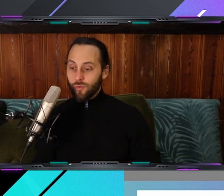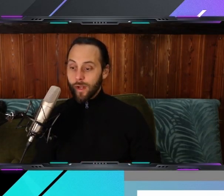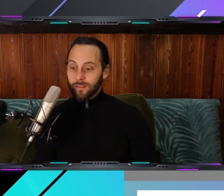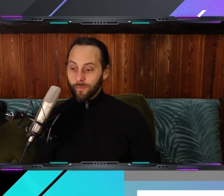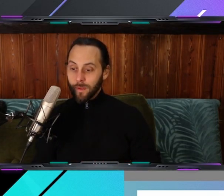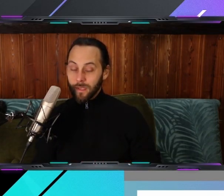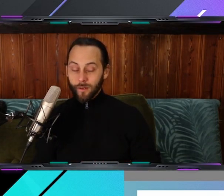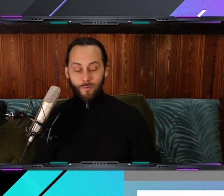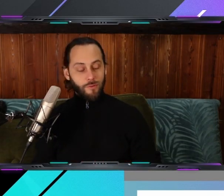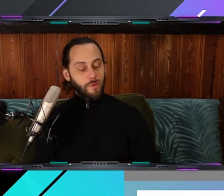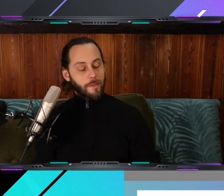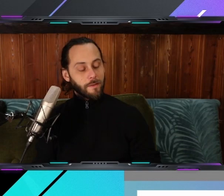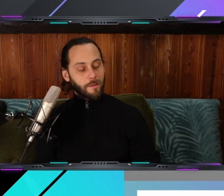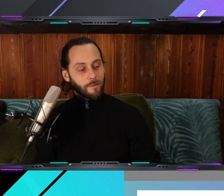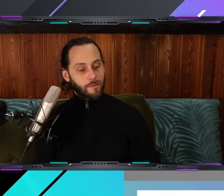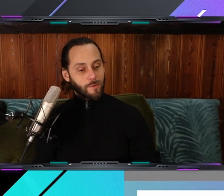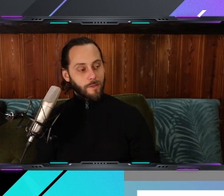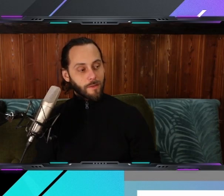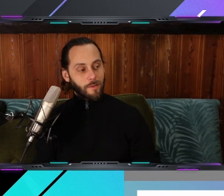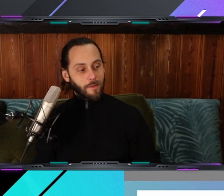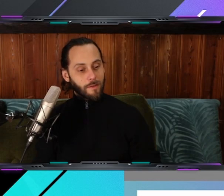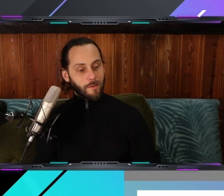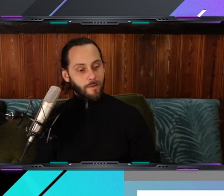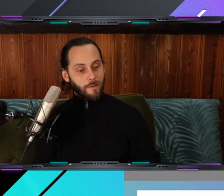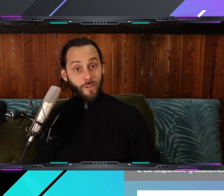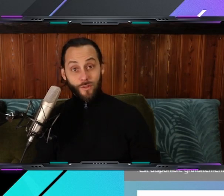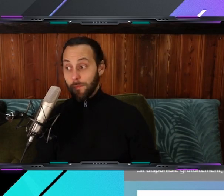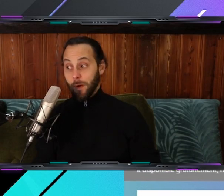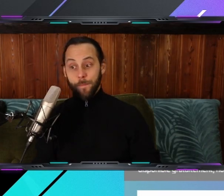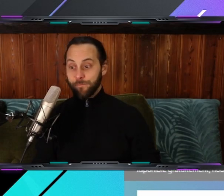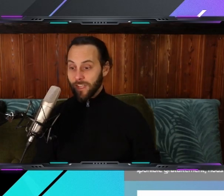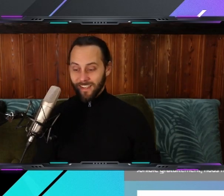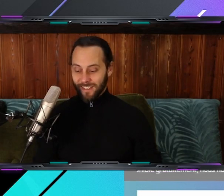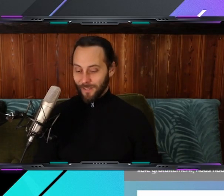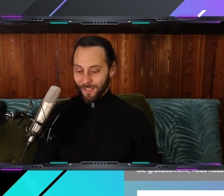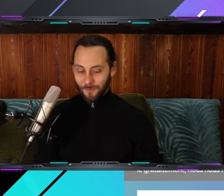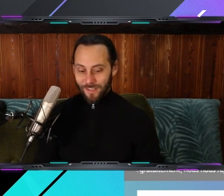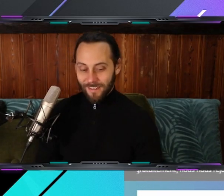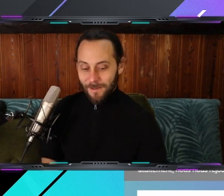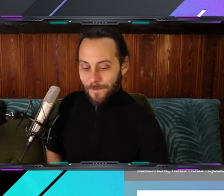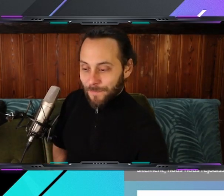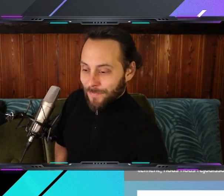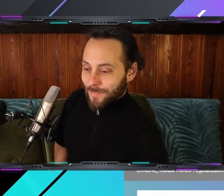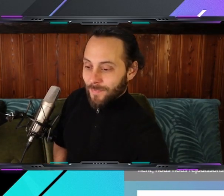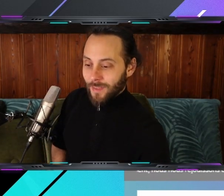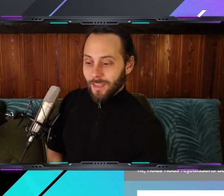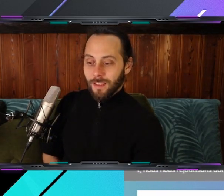le souhaite son père, le souhaiter. Je sais pas, ça va être compliqué.